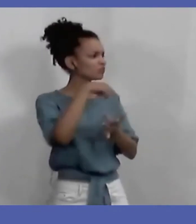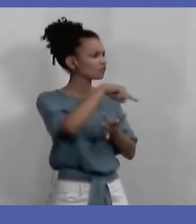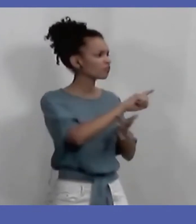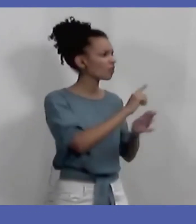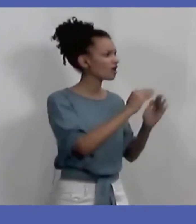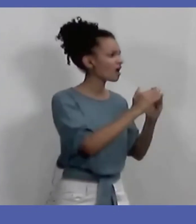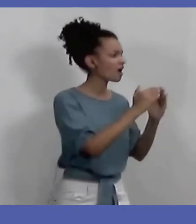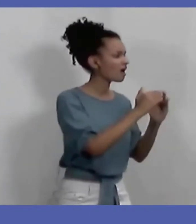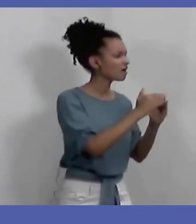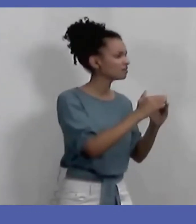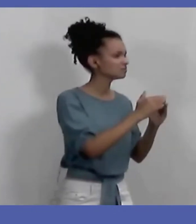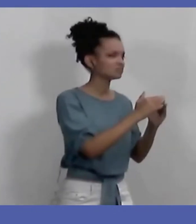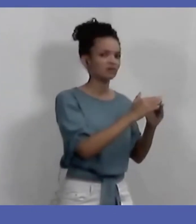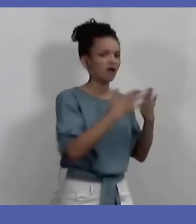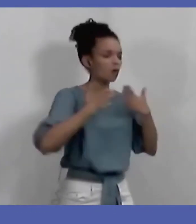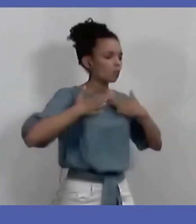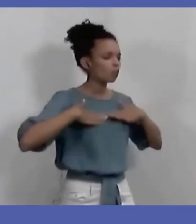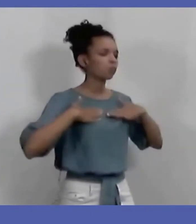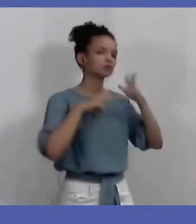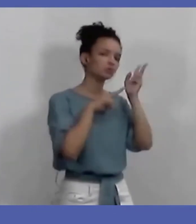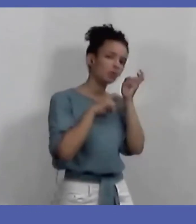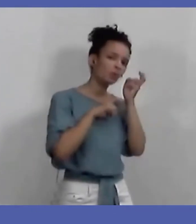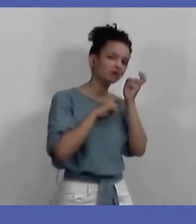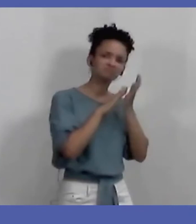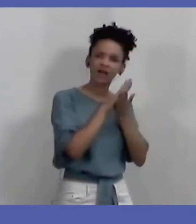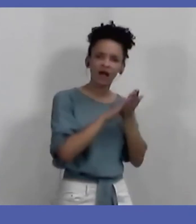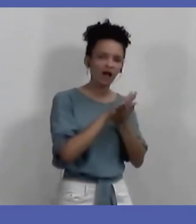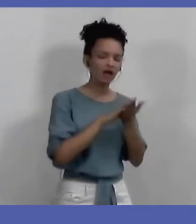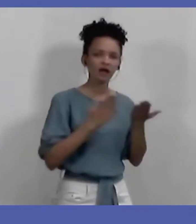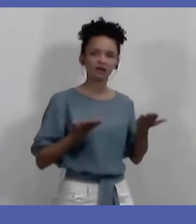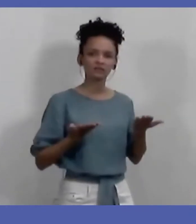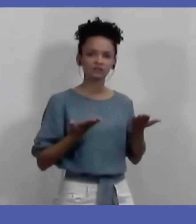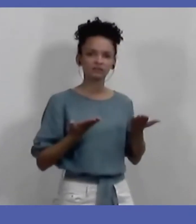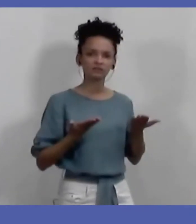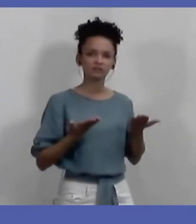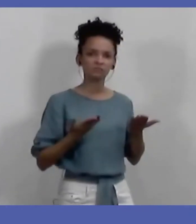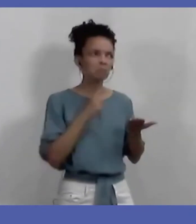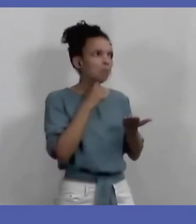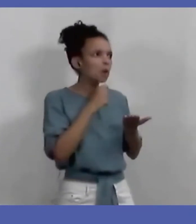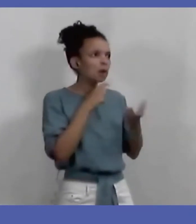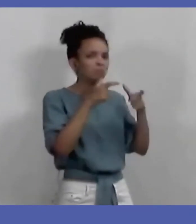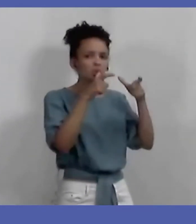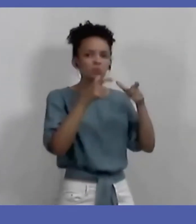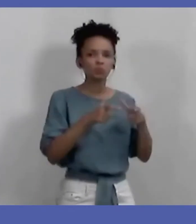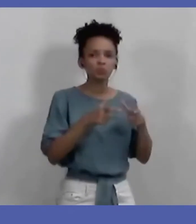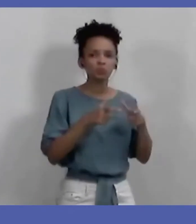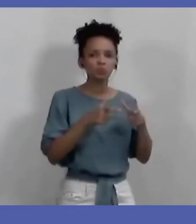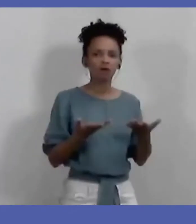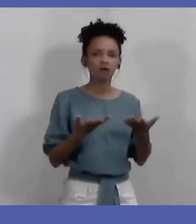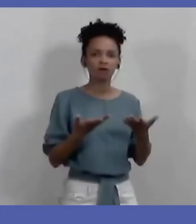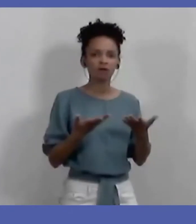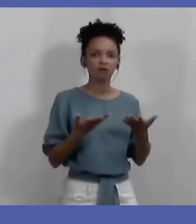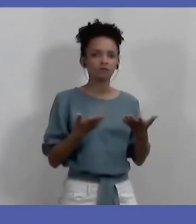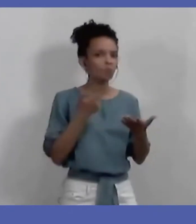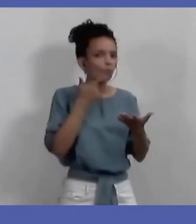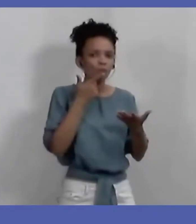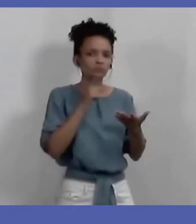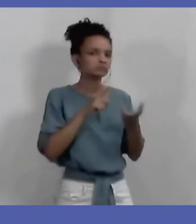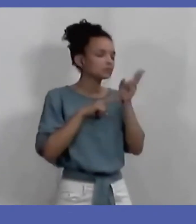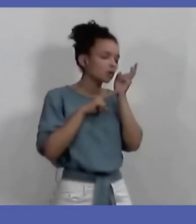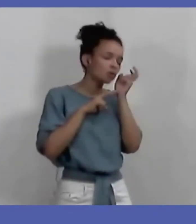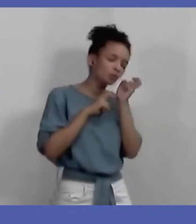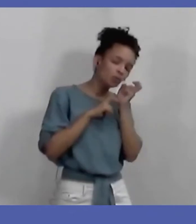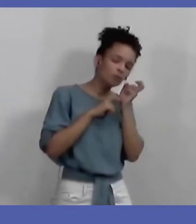porque afluíam gente para lá. Então, nenhum lugar dele, ele podia dormir